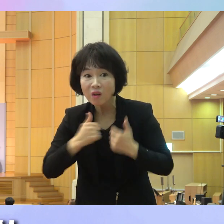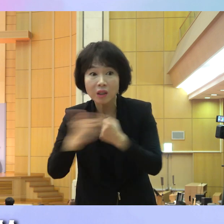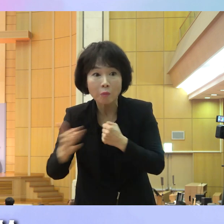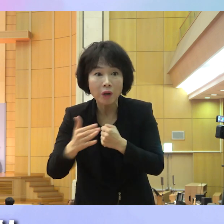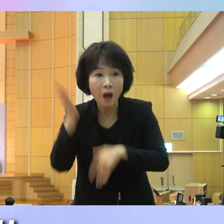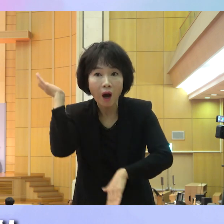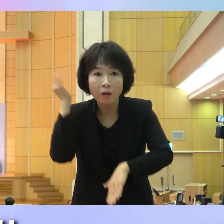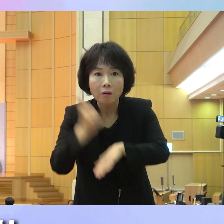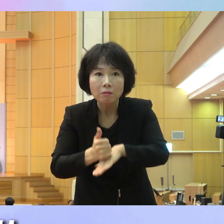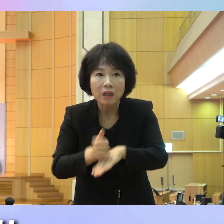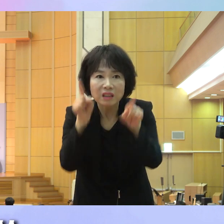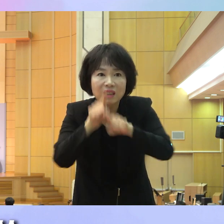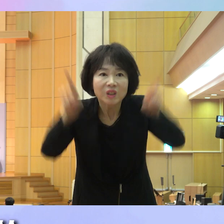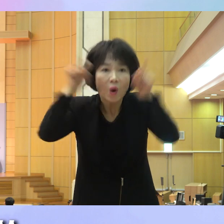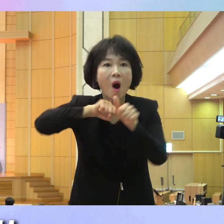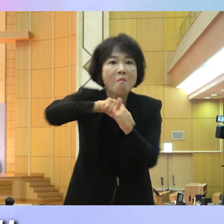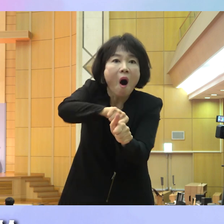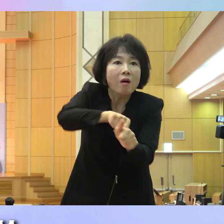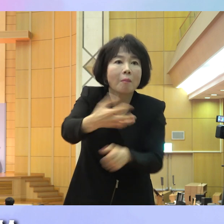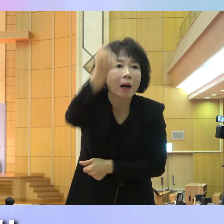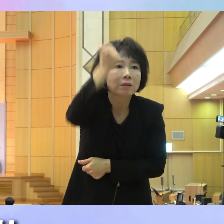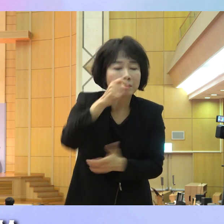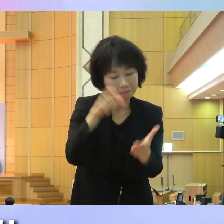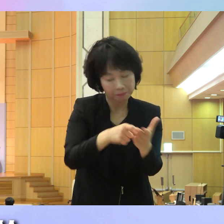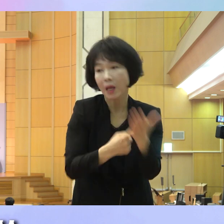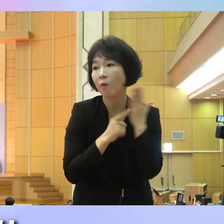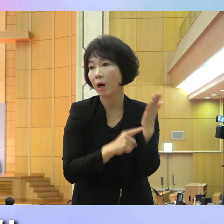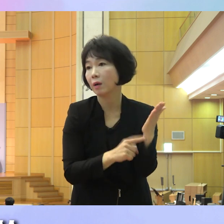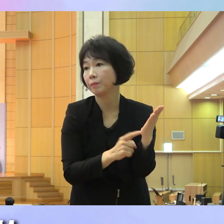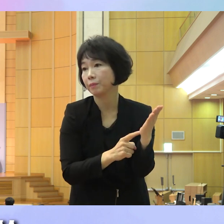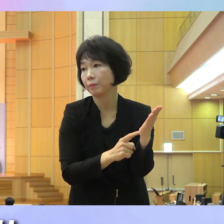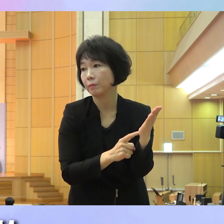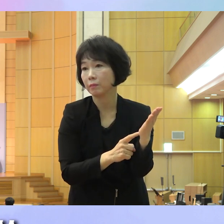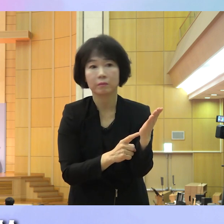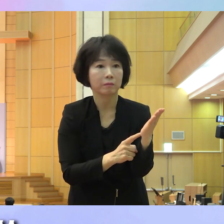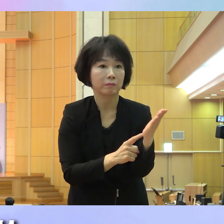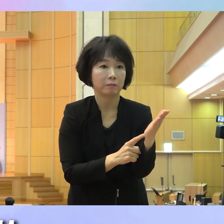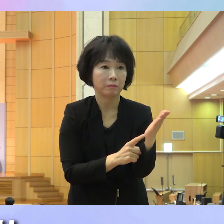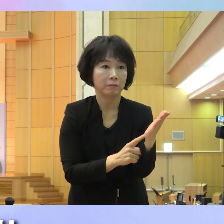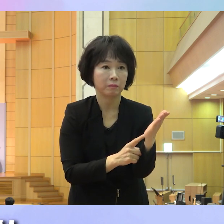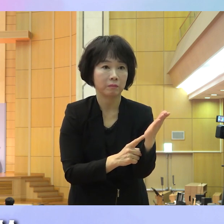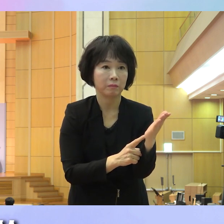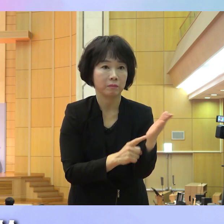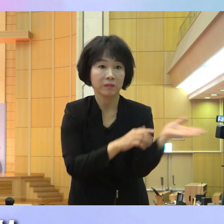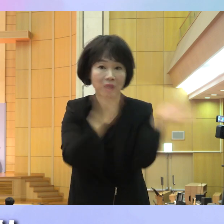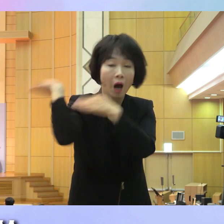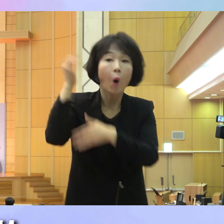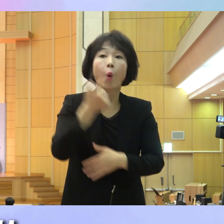형벌을 받는다는 그런 말씀입니다. 그래서 로마서 6장 23절을 보면요,